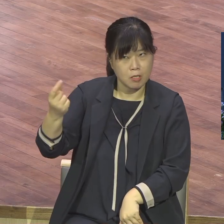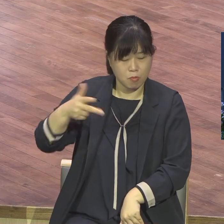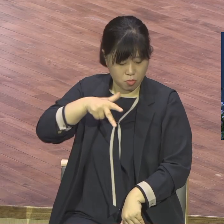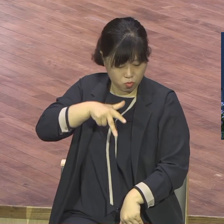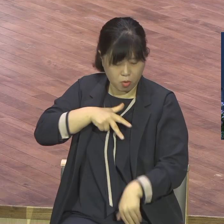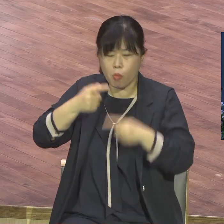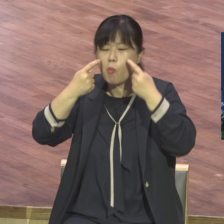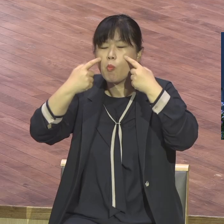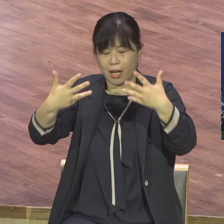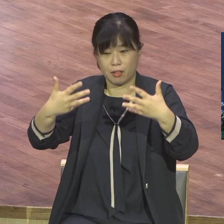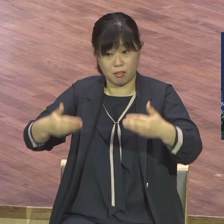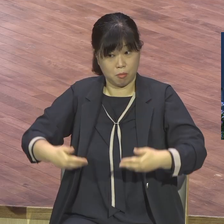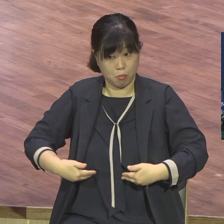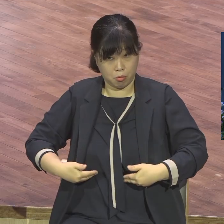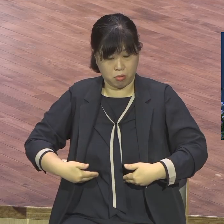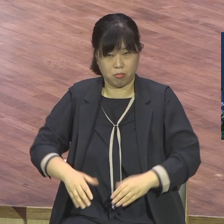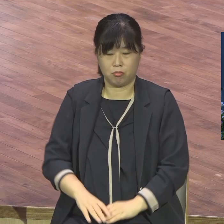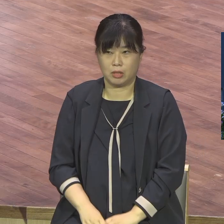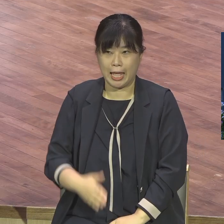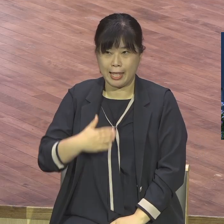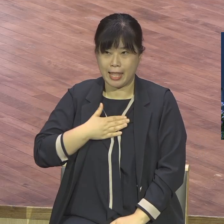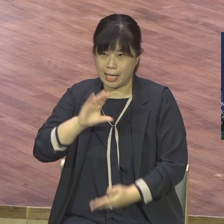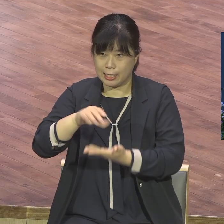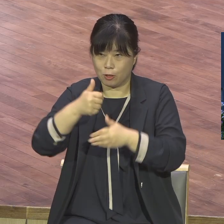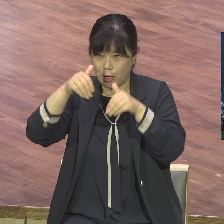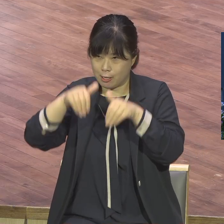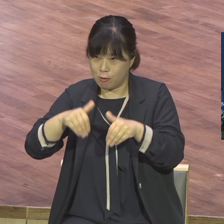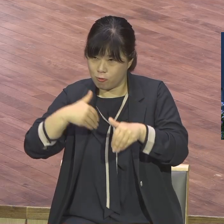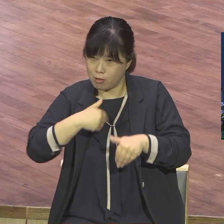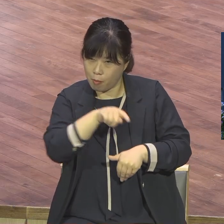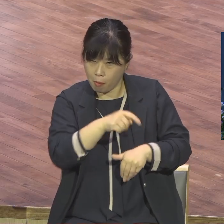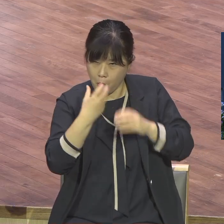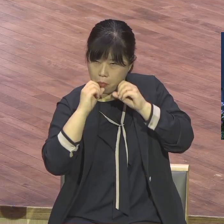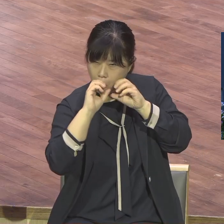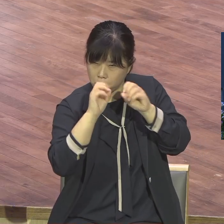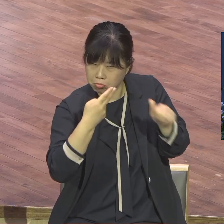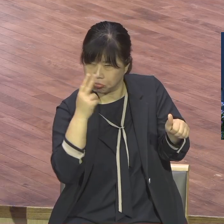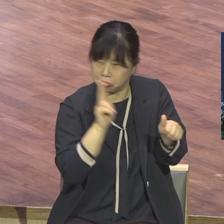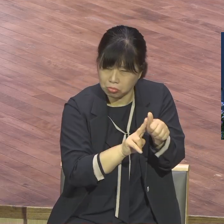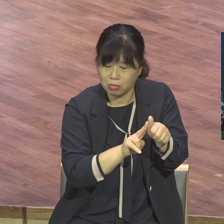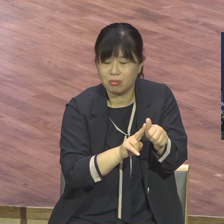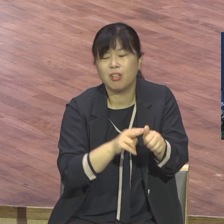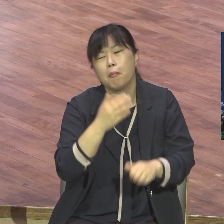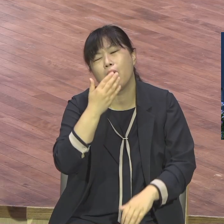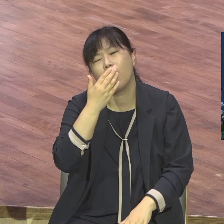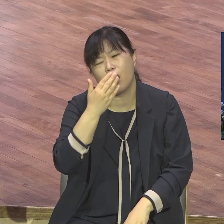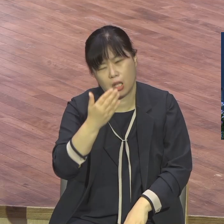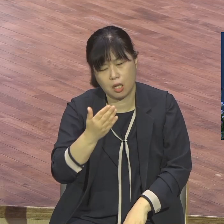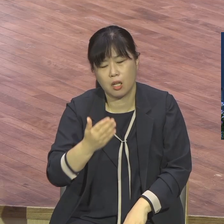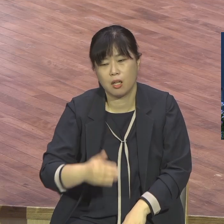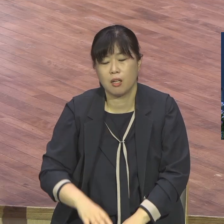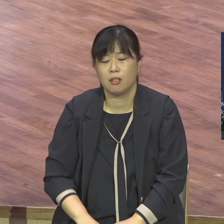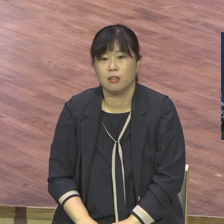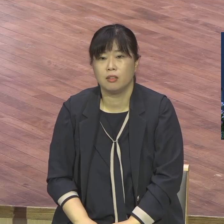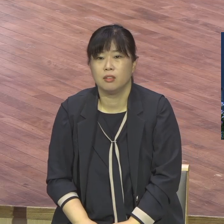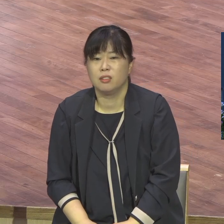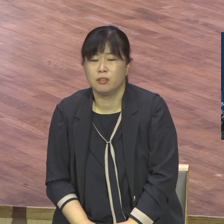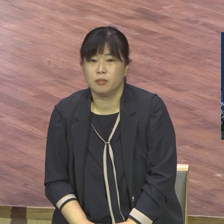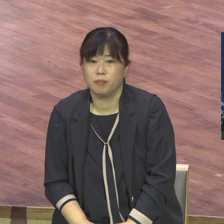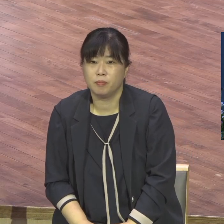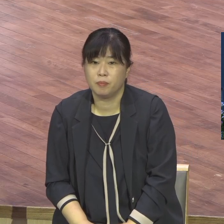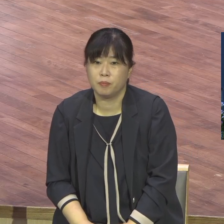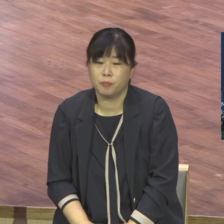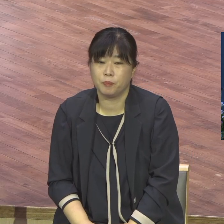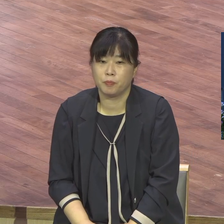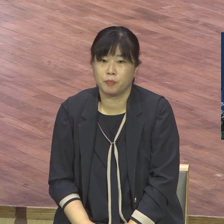복음화를 향해서 언약적 도전을 할 수 있다. 이것을 강조하고 있는 말씀입니다. 영의 모든 성도